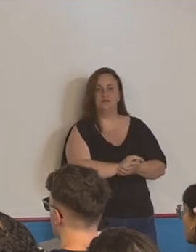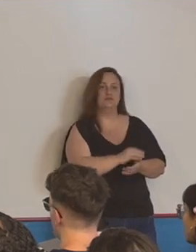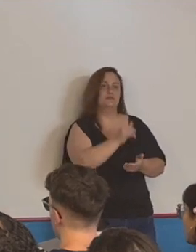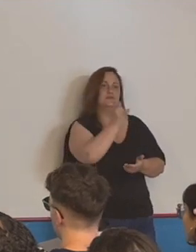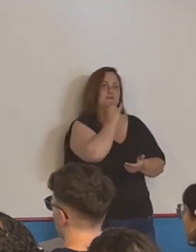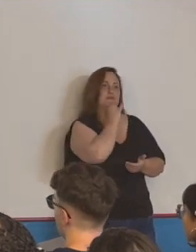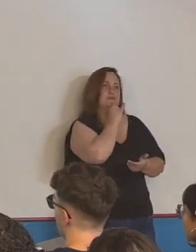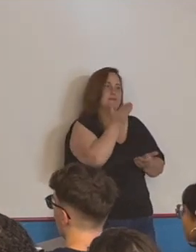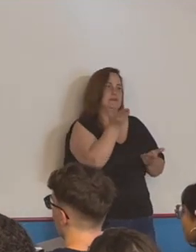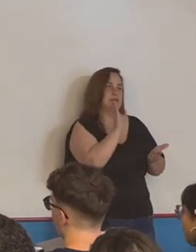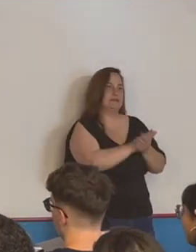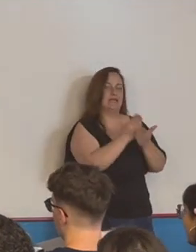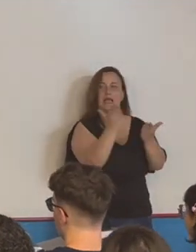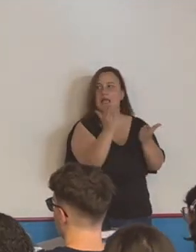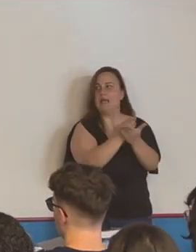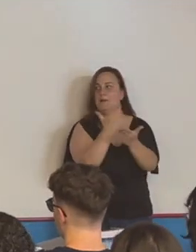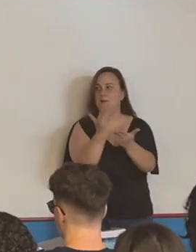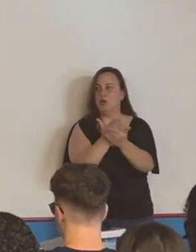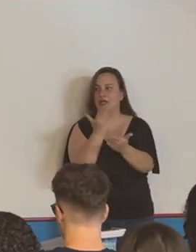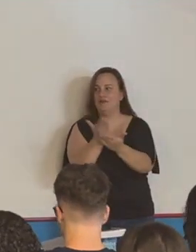aí.